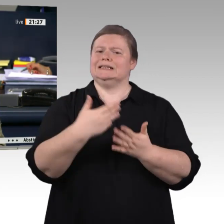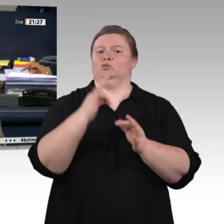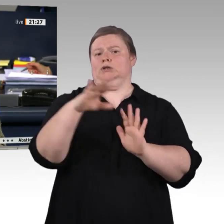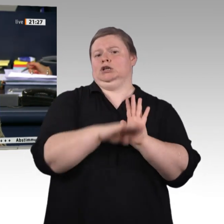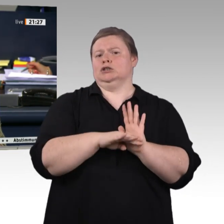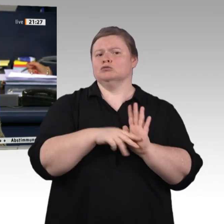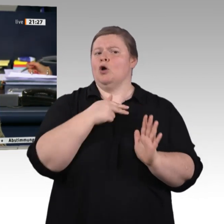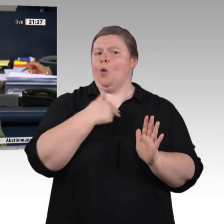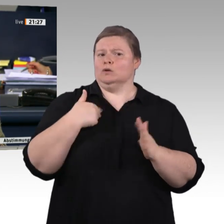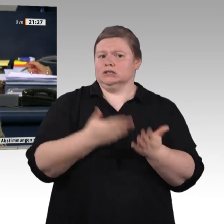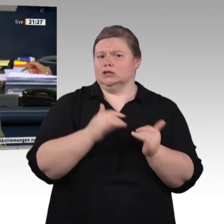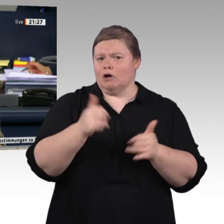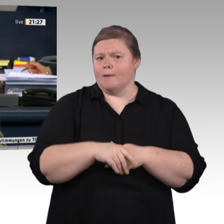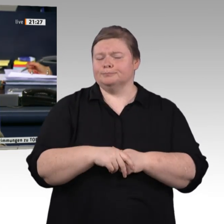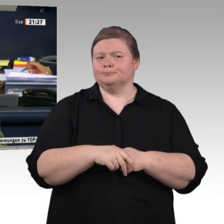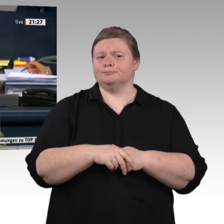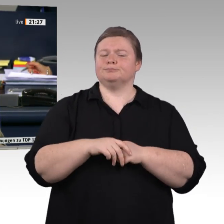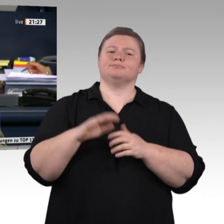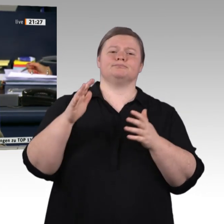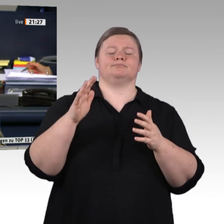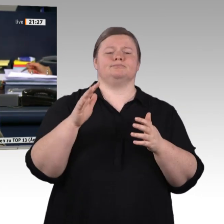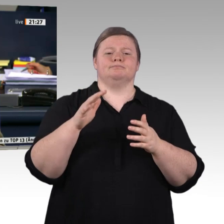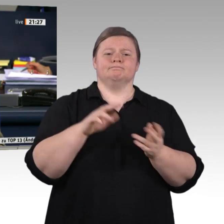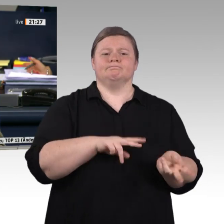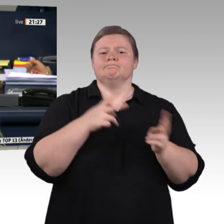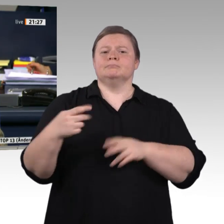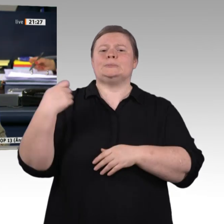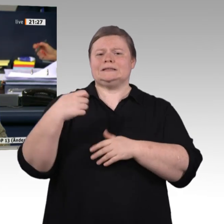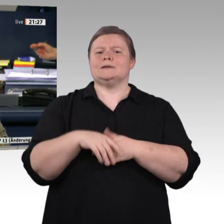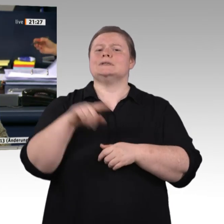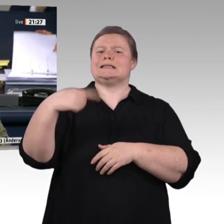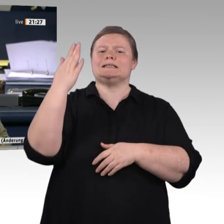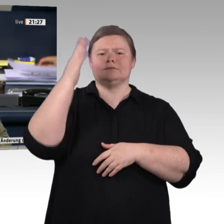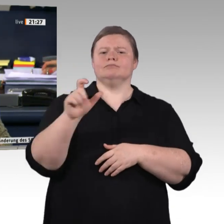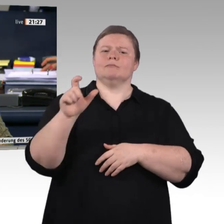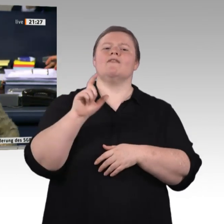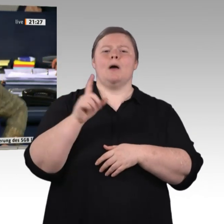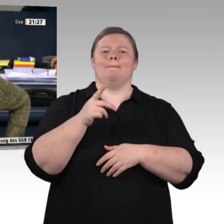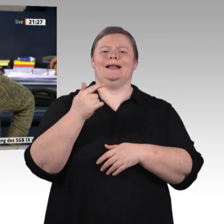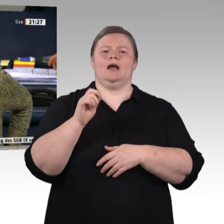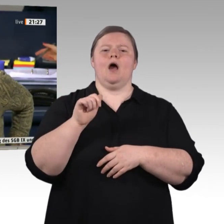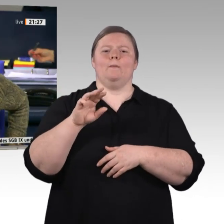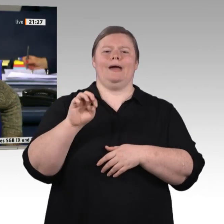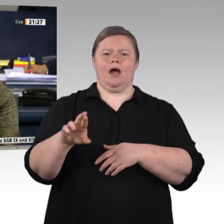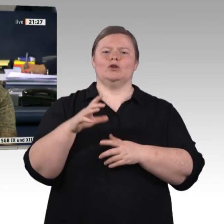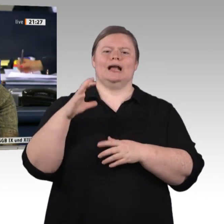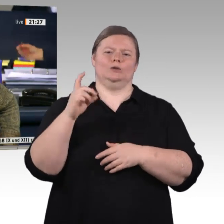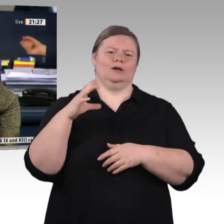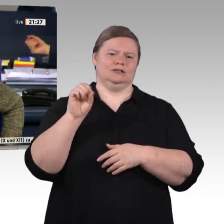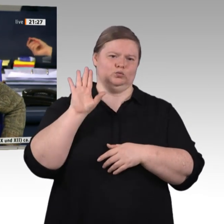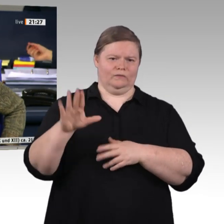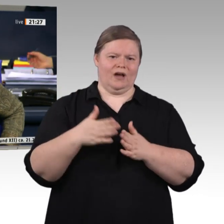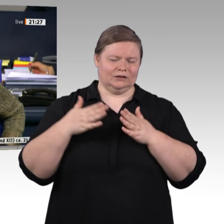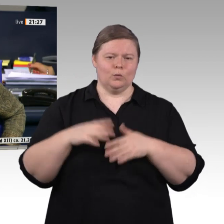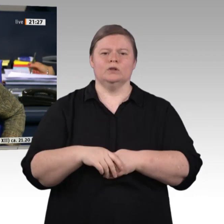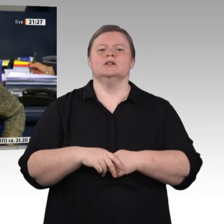gibt seine Rede zu Protokoll. Damit schließe ich die Aussprache. Wir kommen zur Abstimmung über den von der Bundesregierung eingebrachten Gesetzentwurf zur